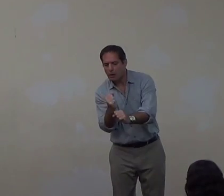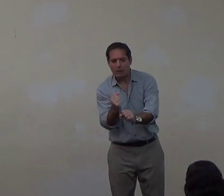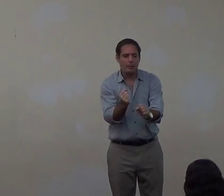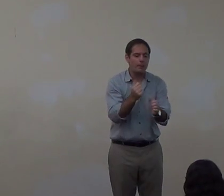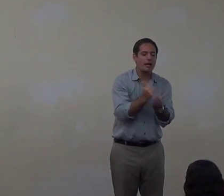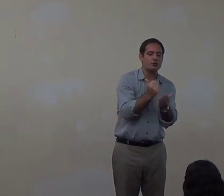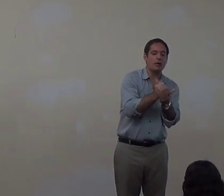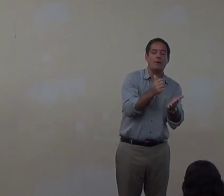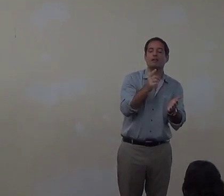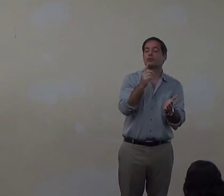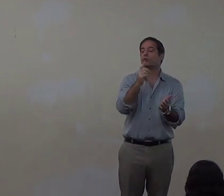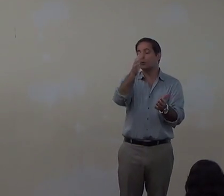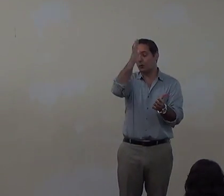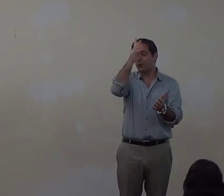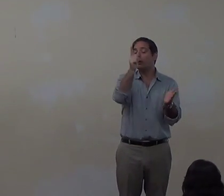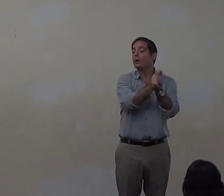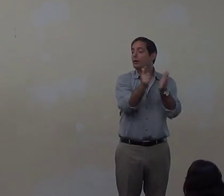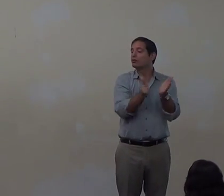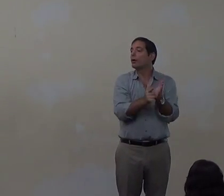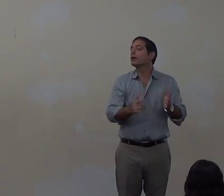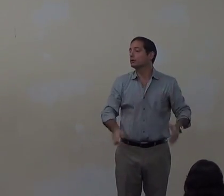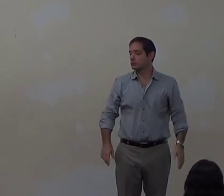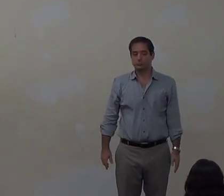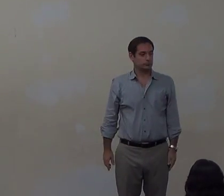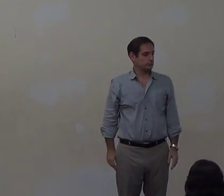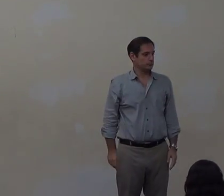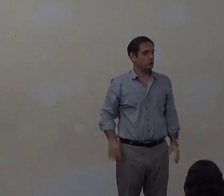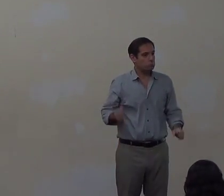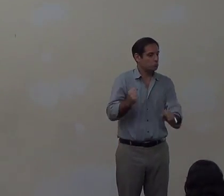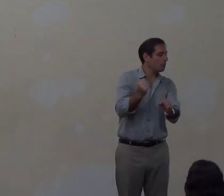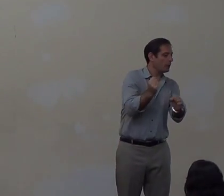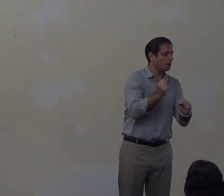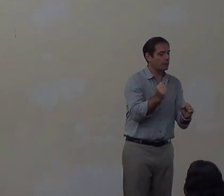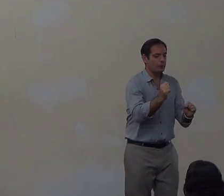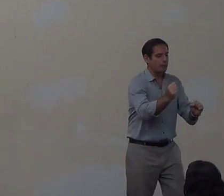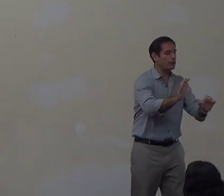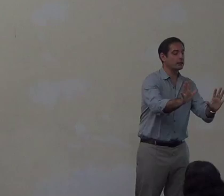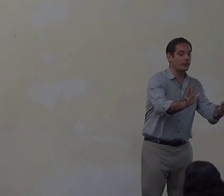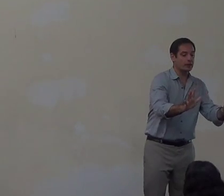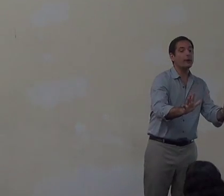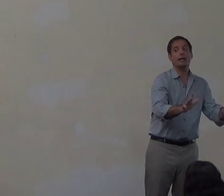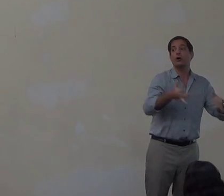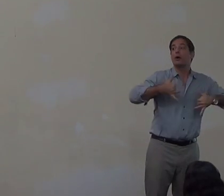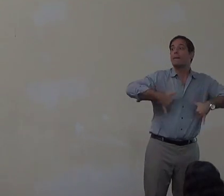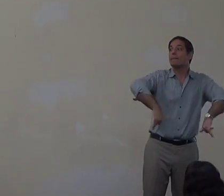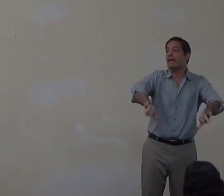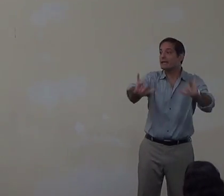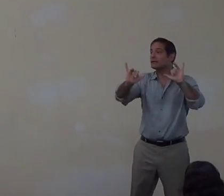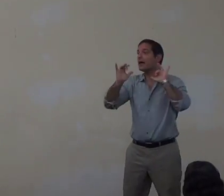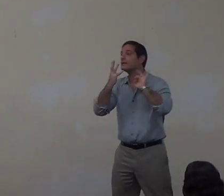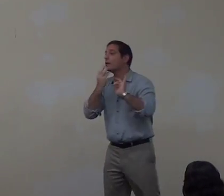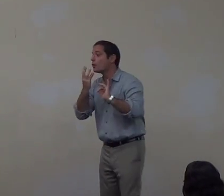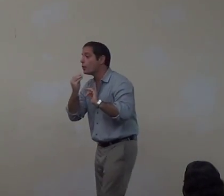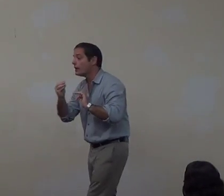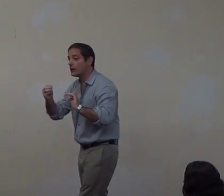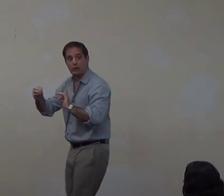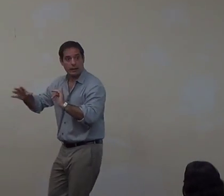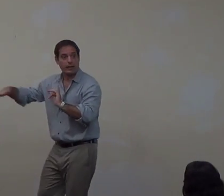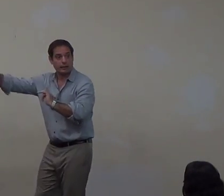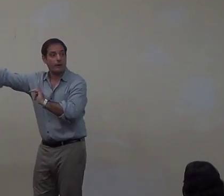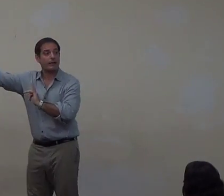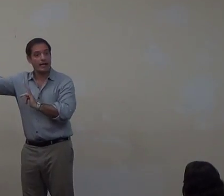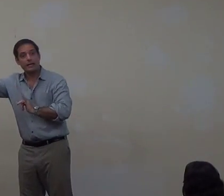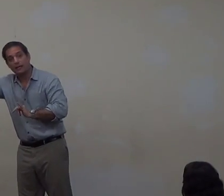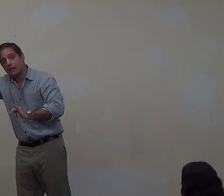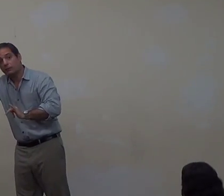ahí, papá, ayudaba a su suegro. ¿No? Papá, y estaba ahí trabajando. Mientras los judíos,